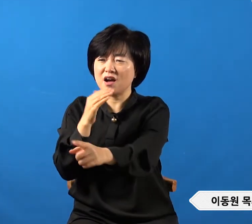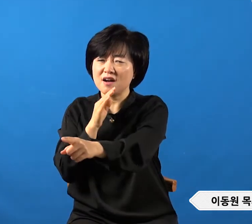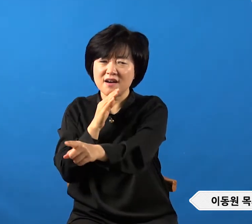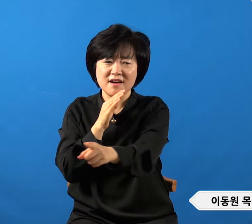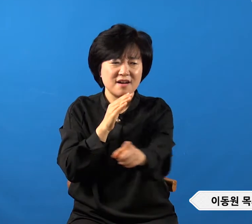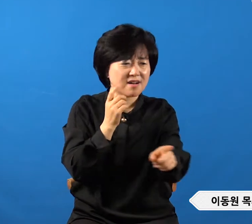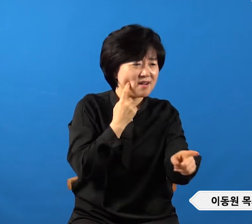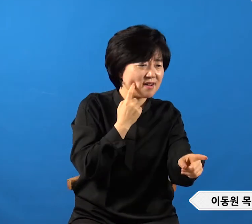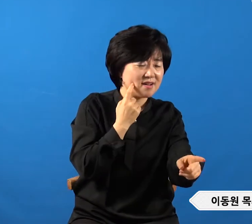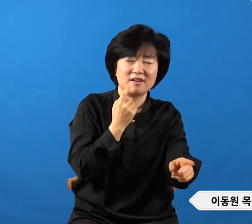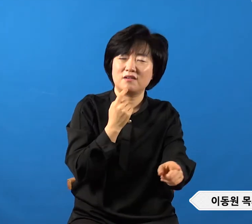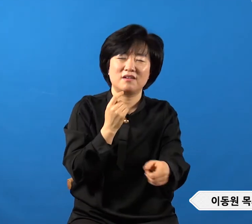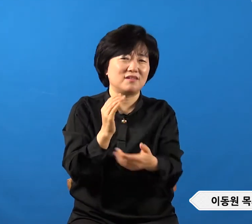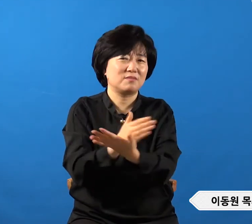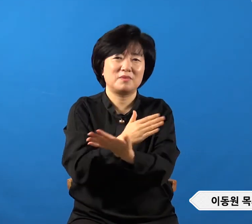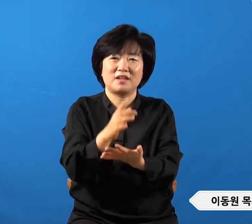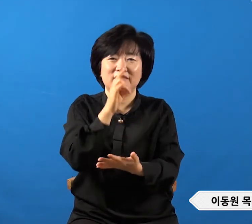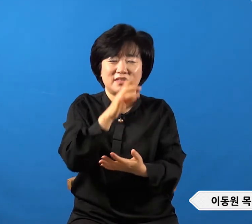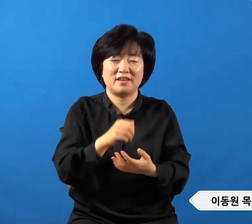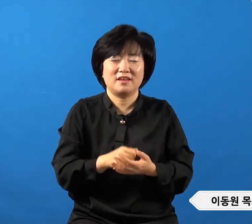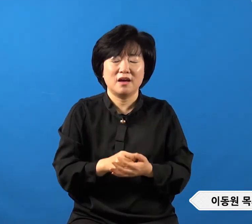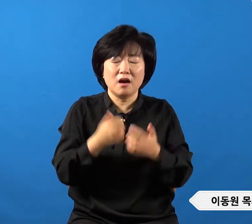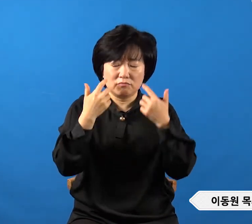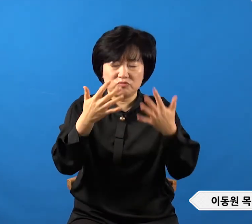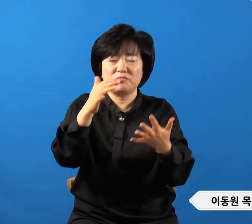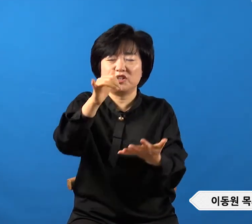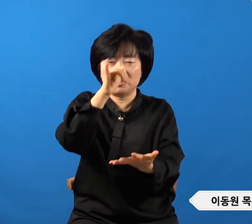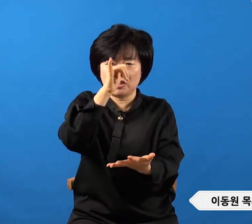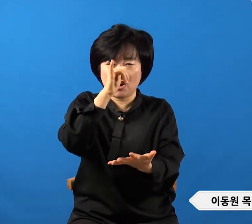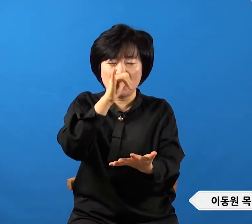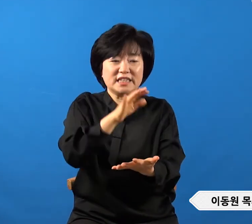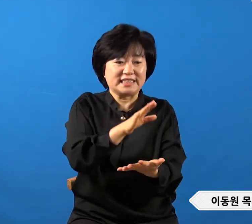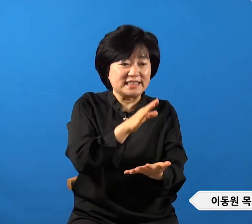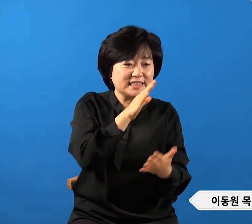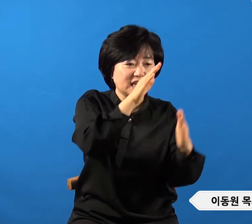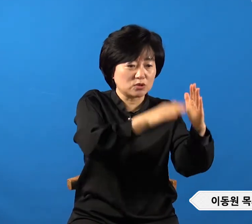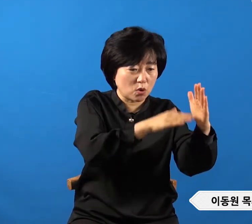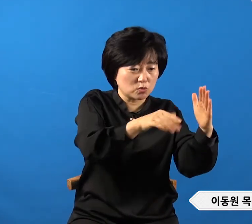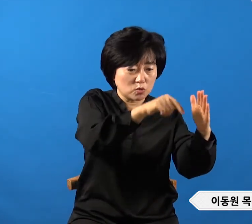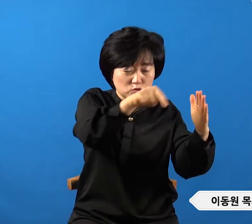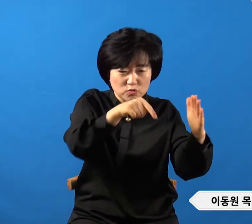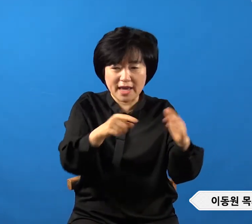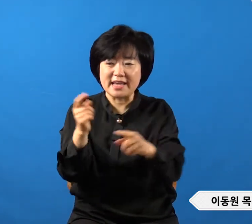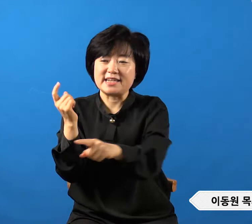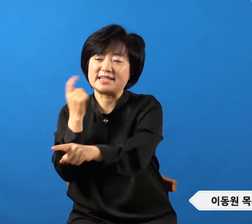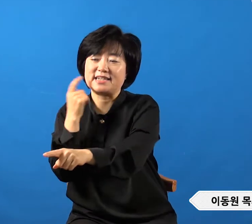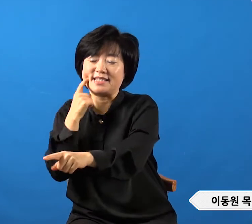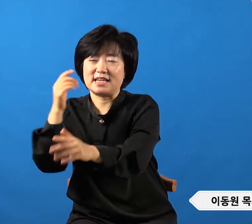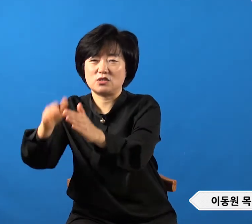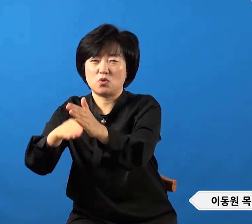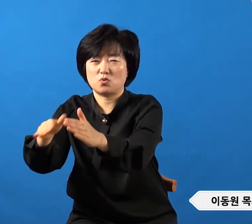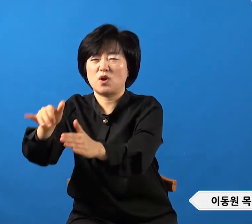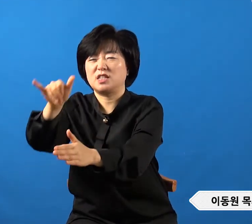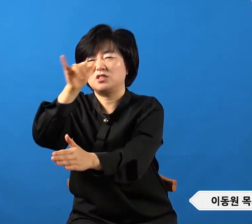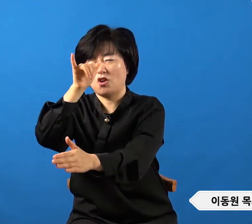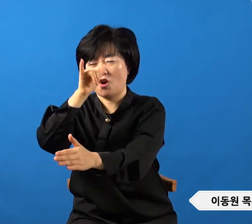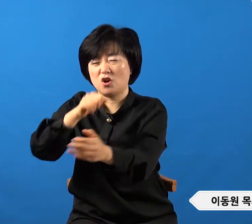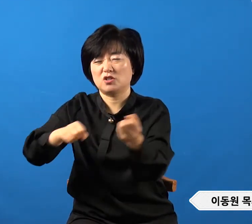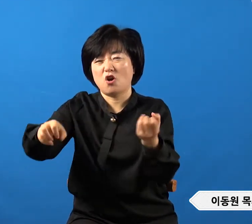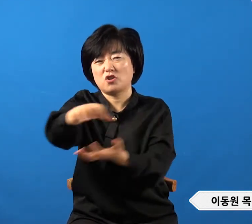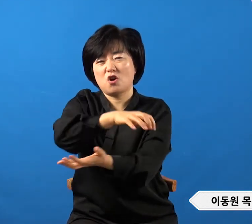구별이 안 돼요. 네. 그러나 분명히 있다 이 말이죠. 진짜 성도들 가운데 가짜 성도들이